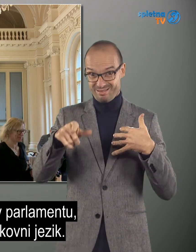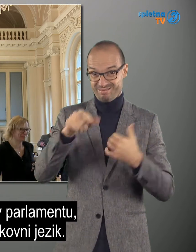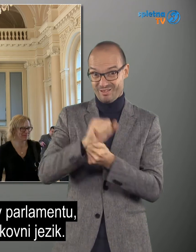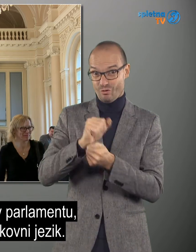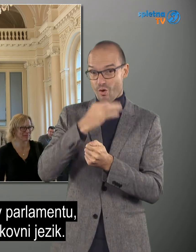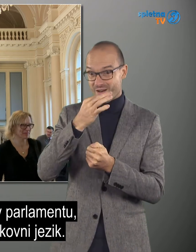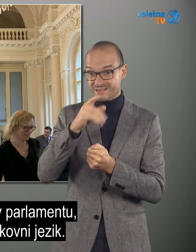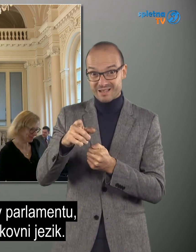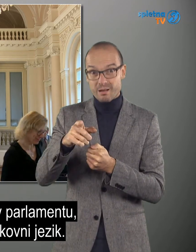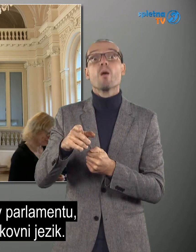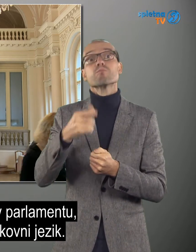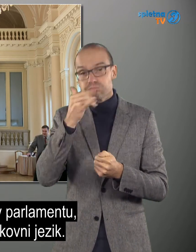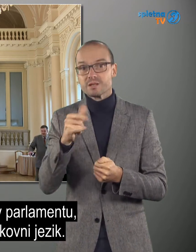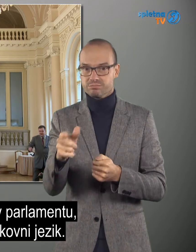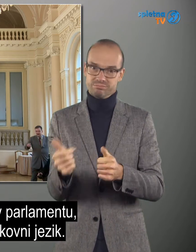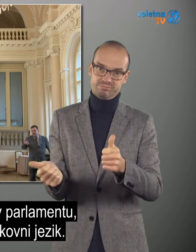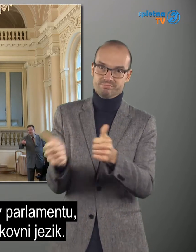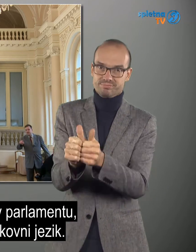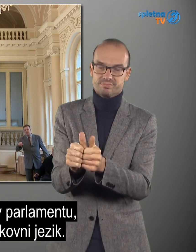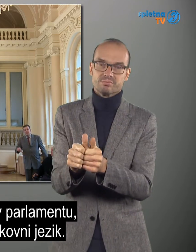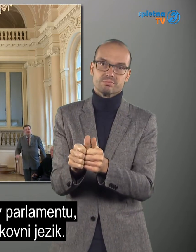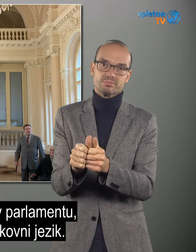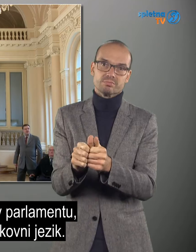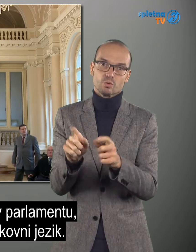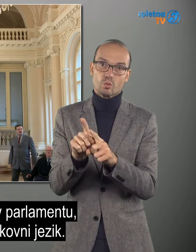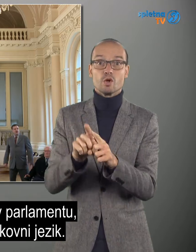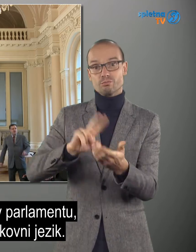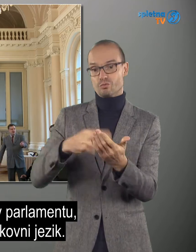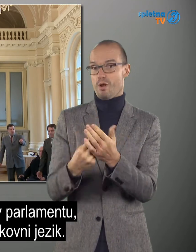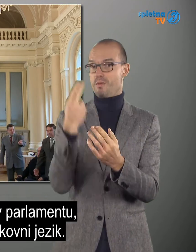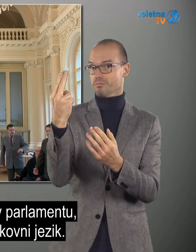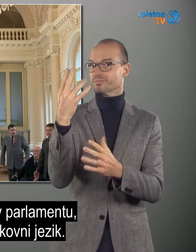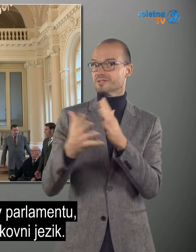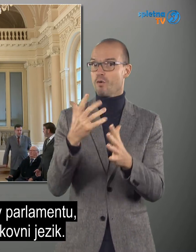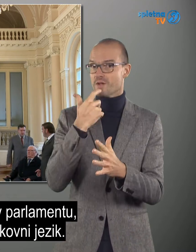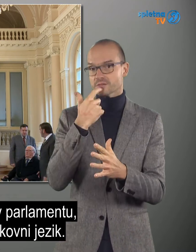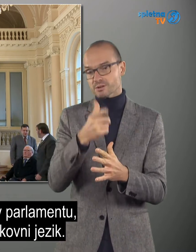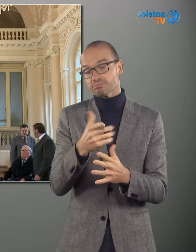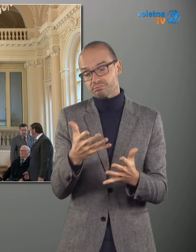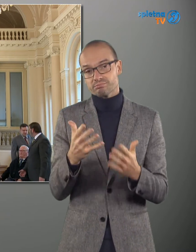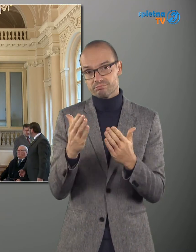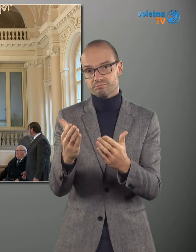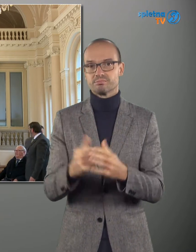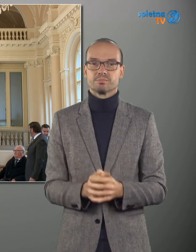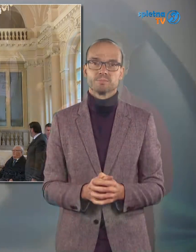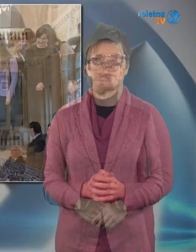ki jih parlament izvaja, da bi tudi bile tolmačene v znakovni jezik.